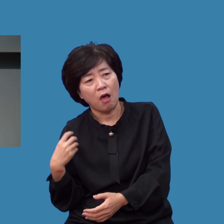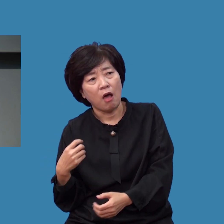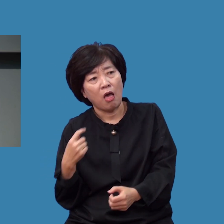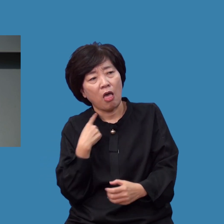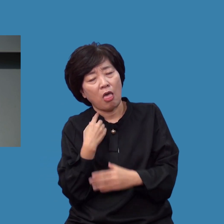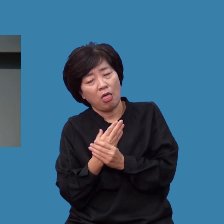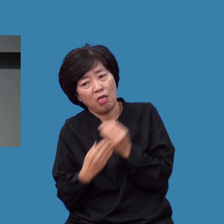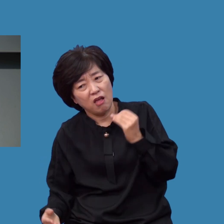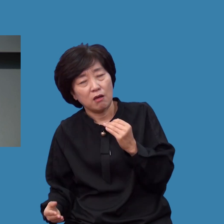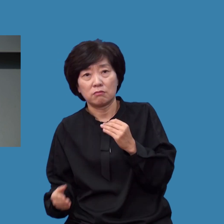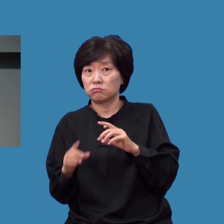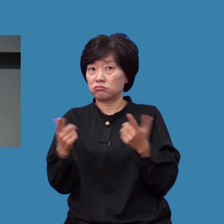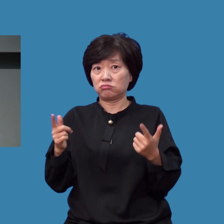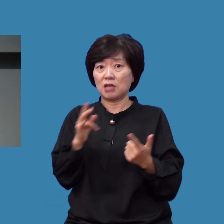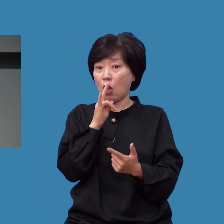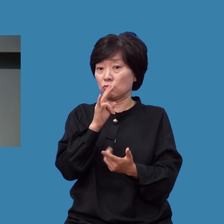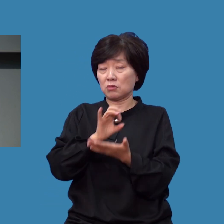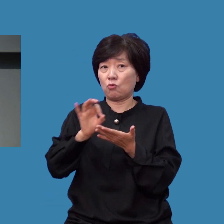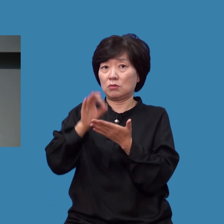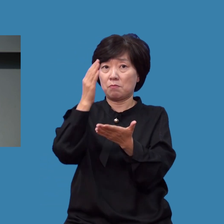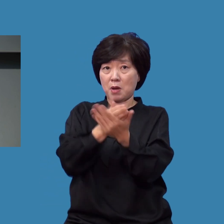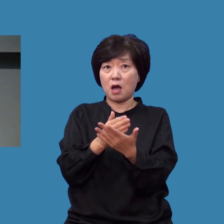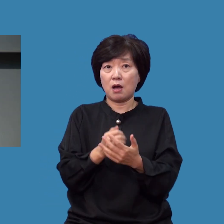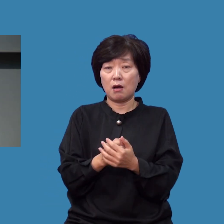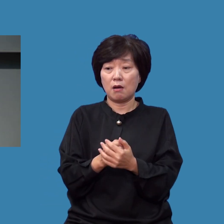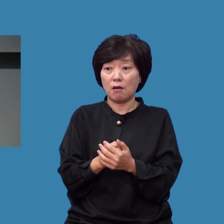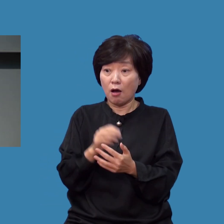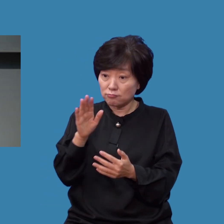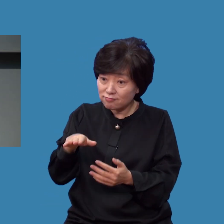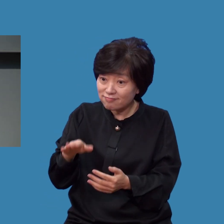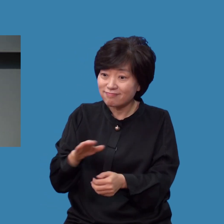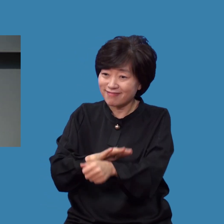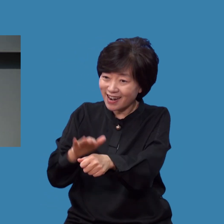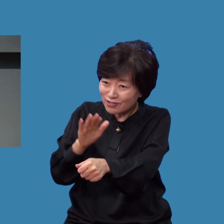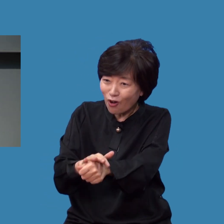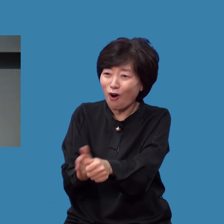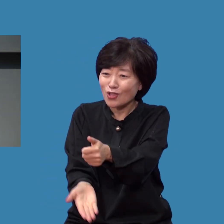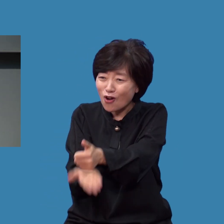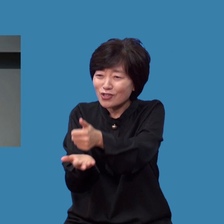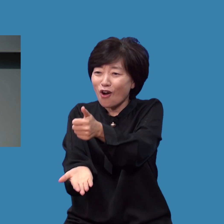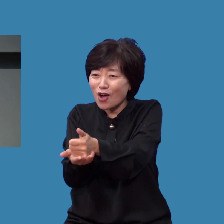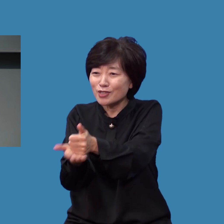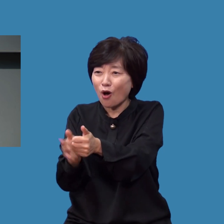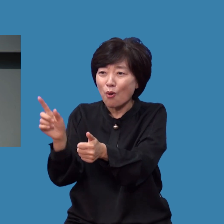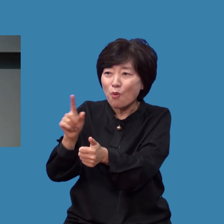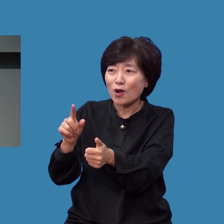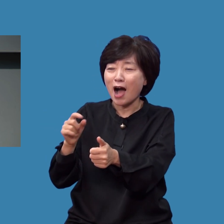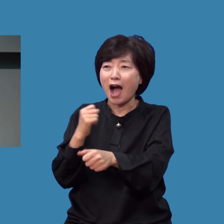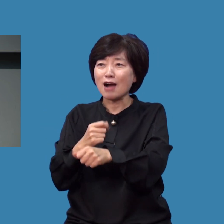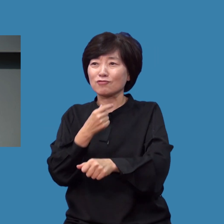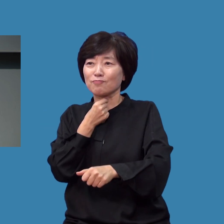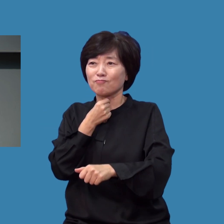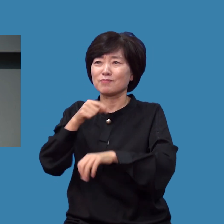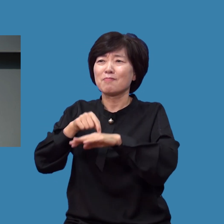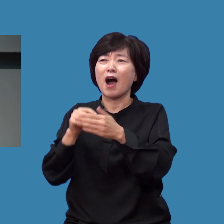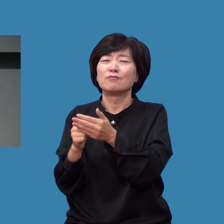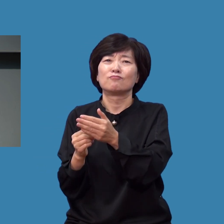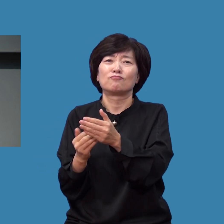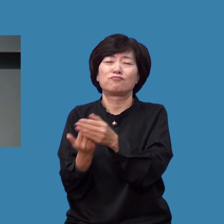아니에요. 예언은 사람을 격려해서 뭔가를 하도록 만드는 거예요. 그러니까 이게 예언의